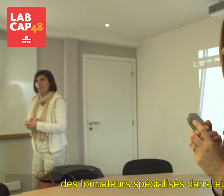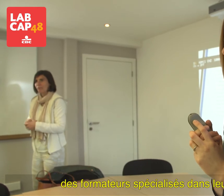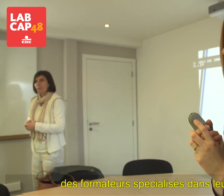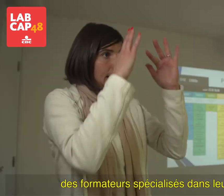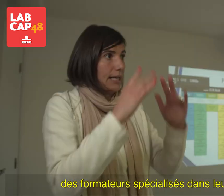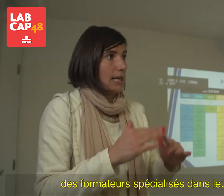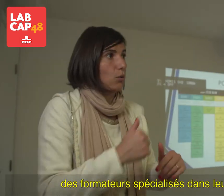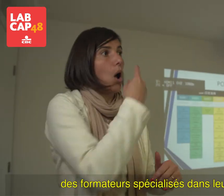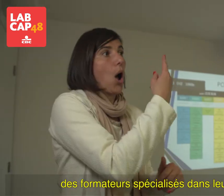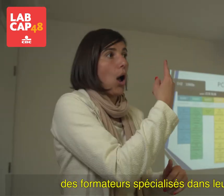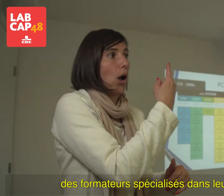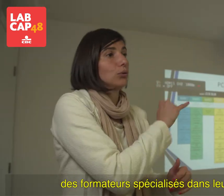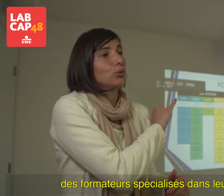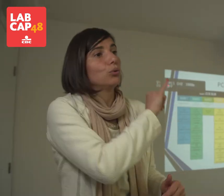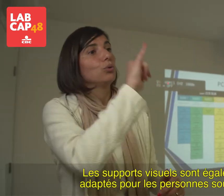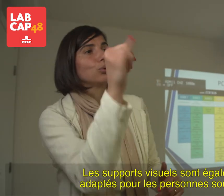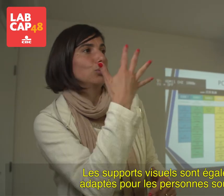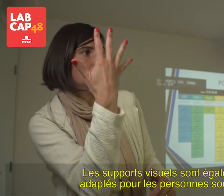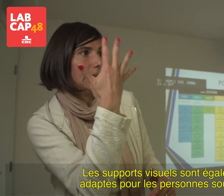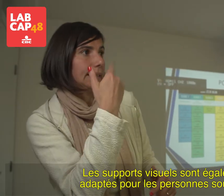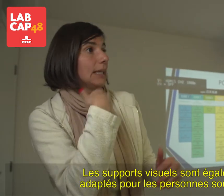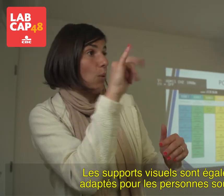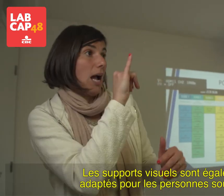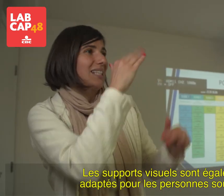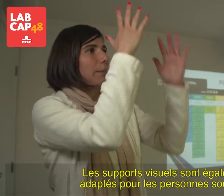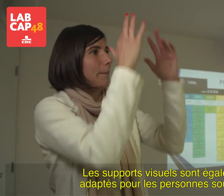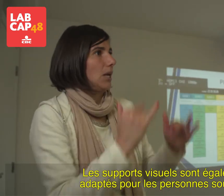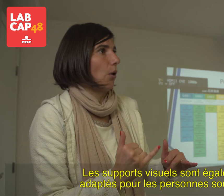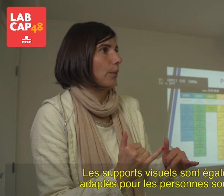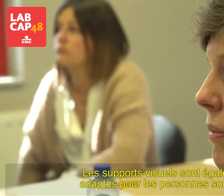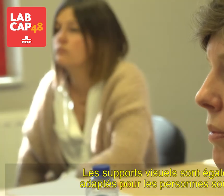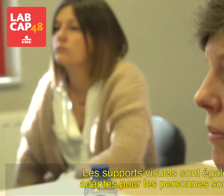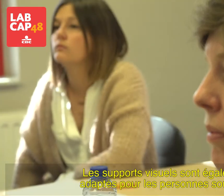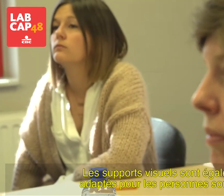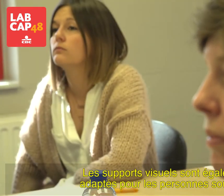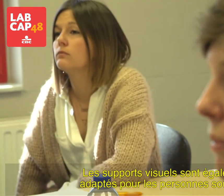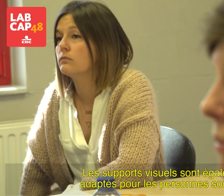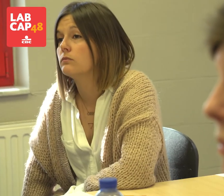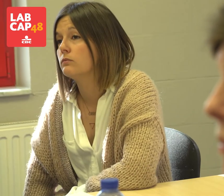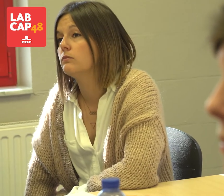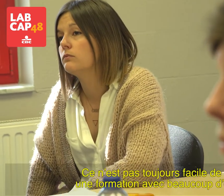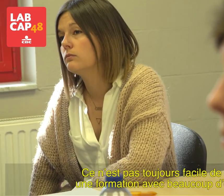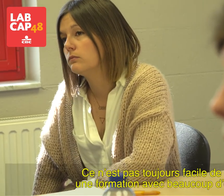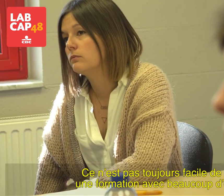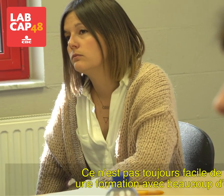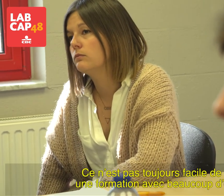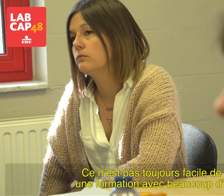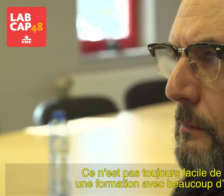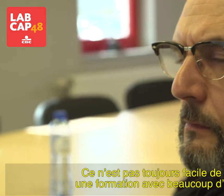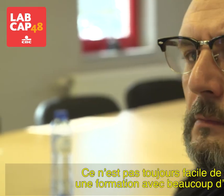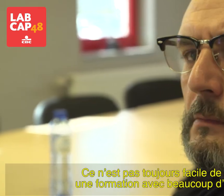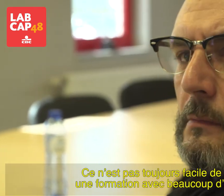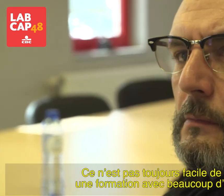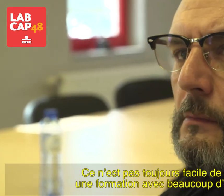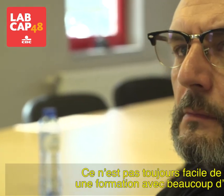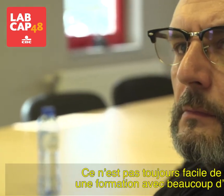spécialisés dans leur domaine et alors les supports visuels sont également adaptés pour les personnes sourdes. Ce n pas toujours facile de suivre